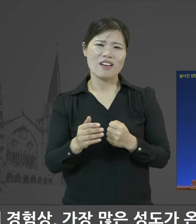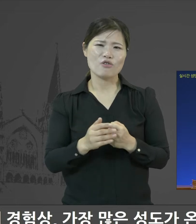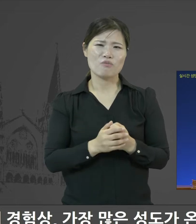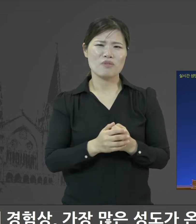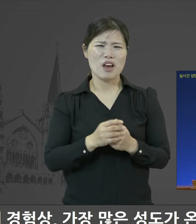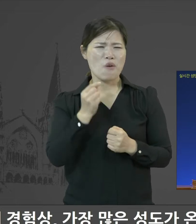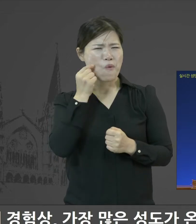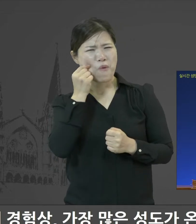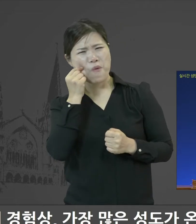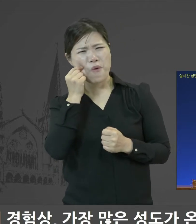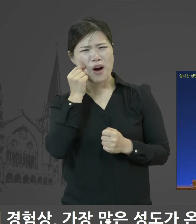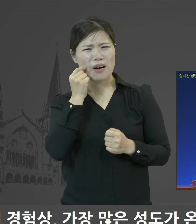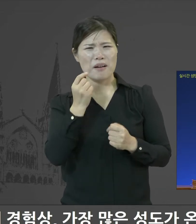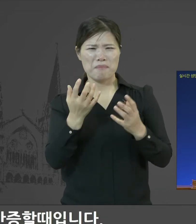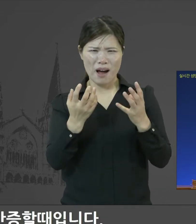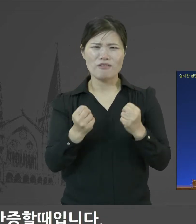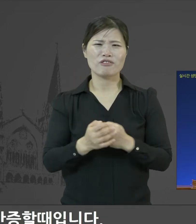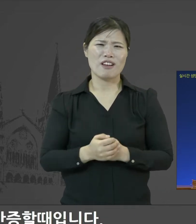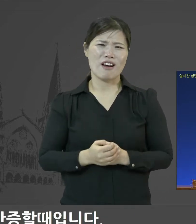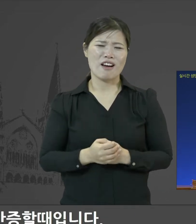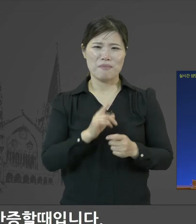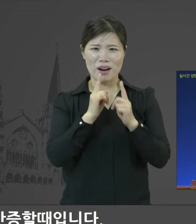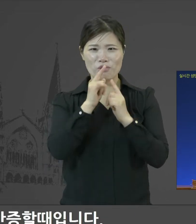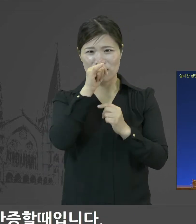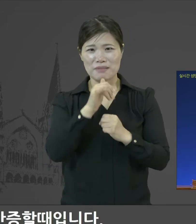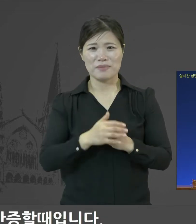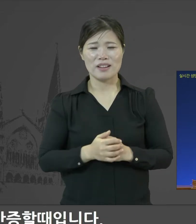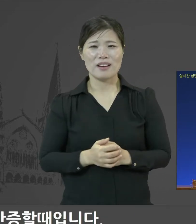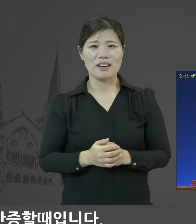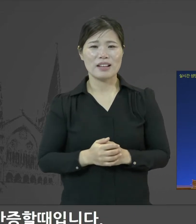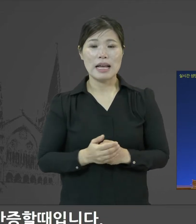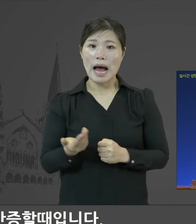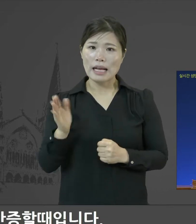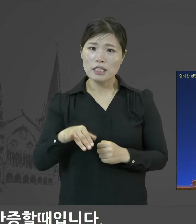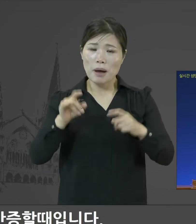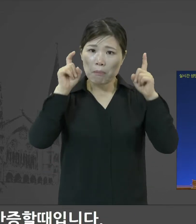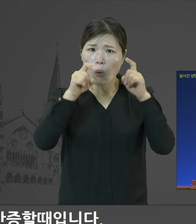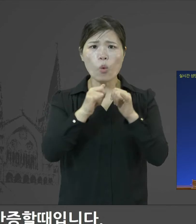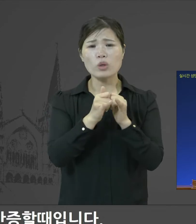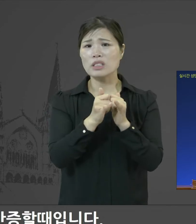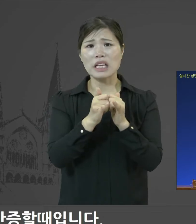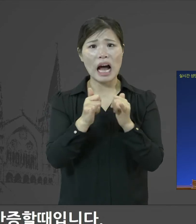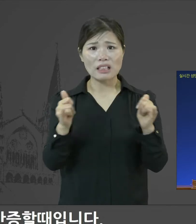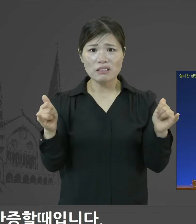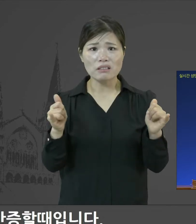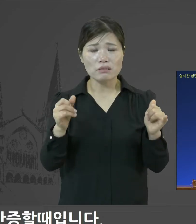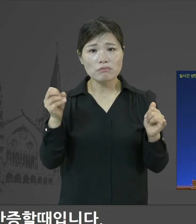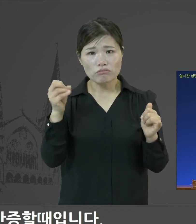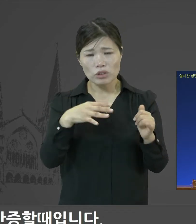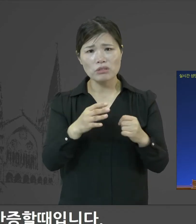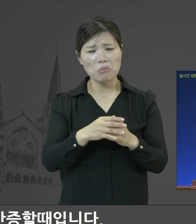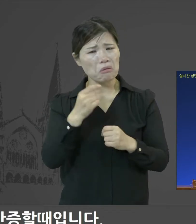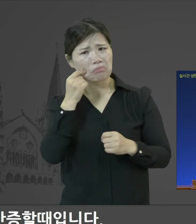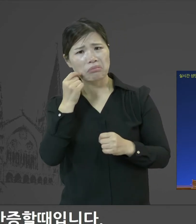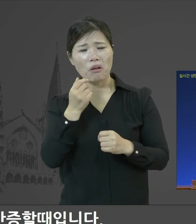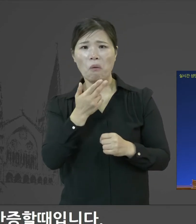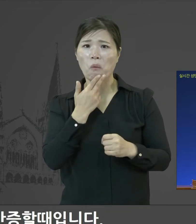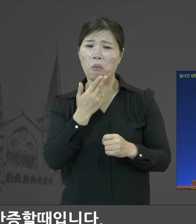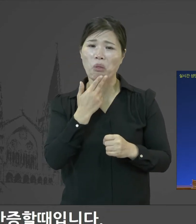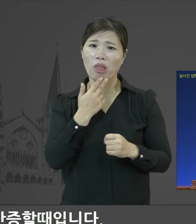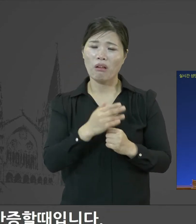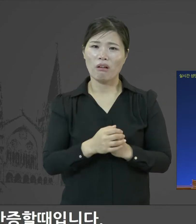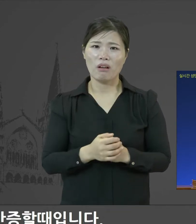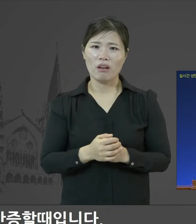했었습니다. 근데 이 목자들은 전혀 그렇지 않았습니다. 그냥 사회에서도 이 저